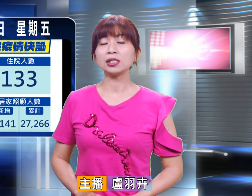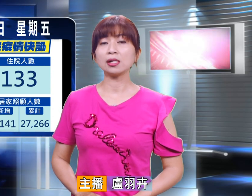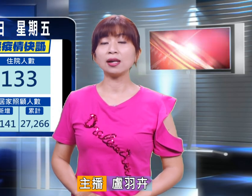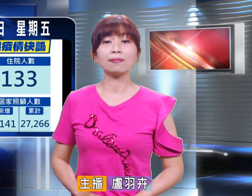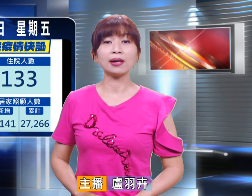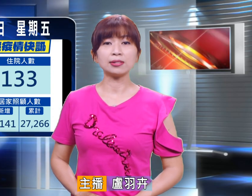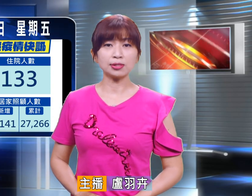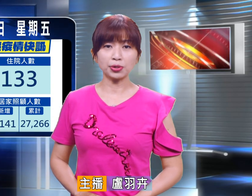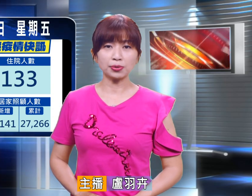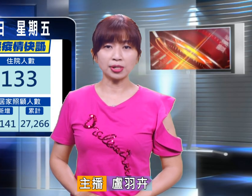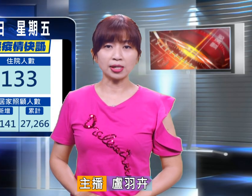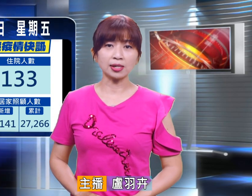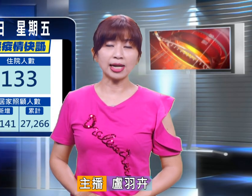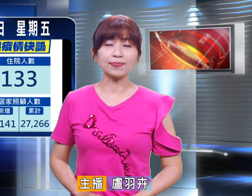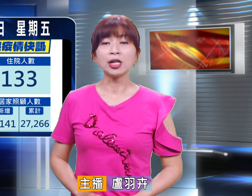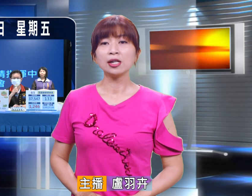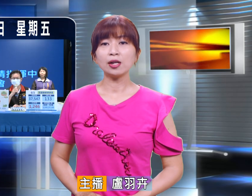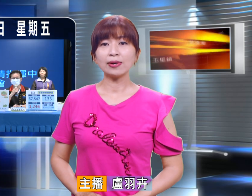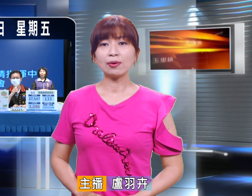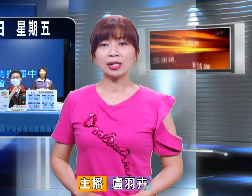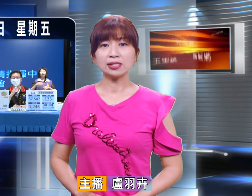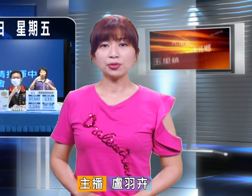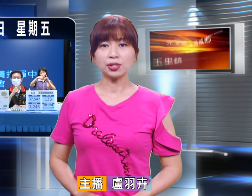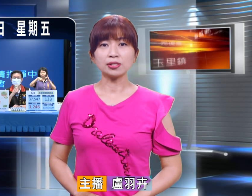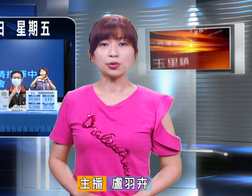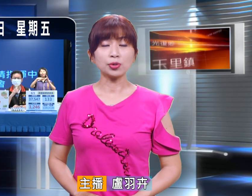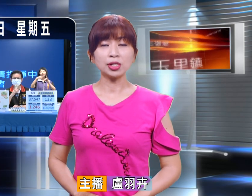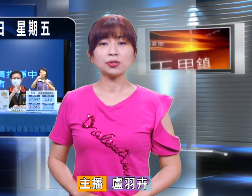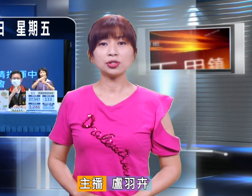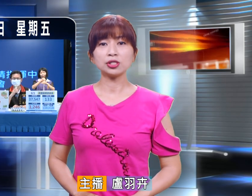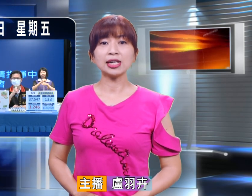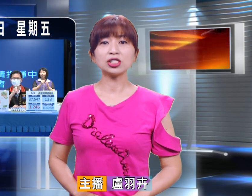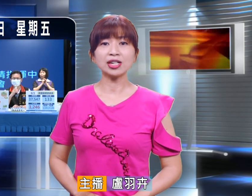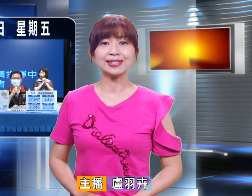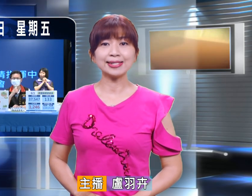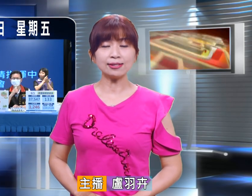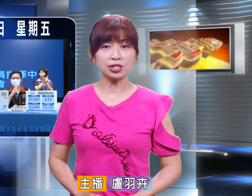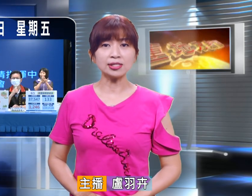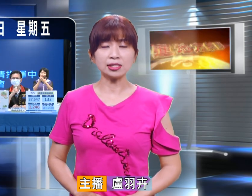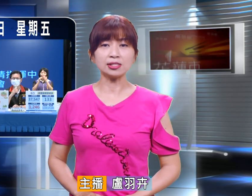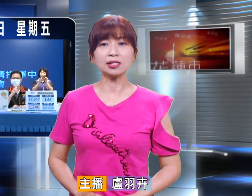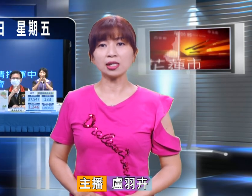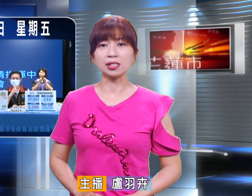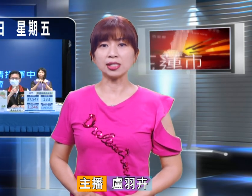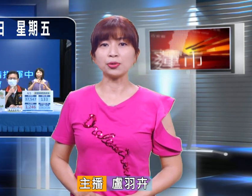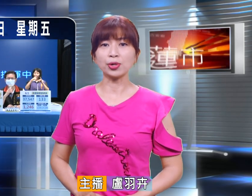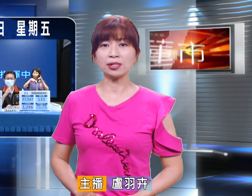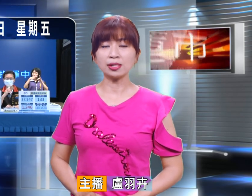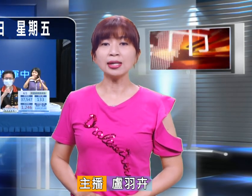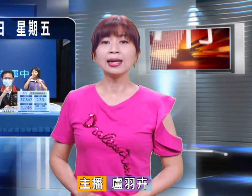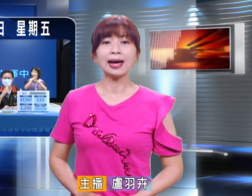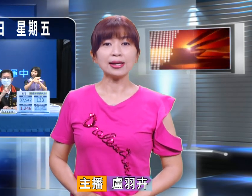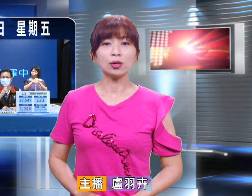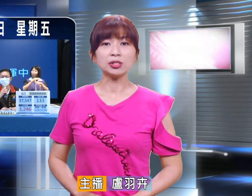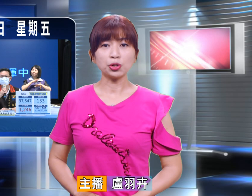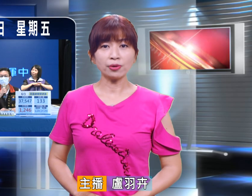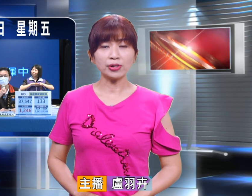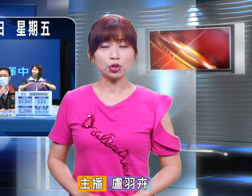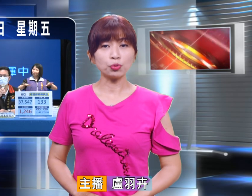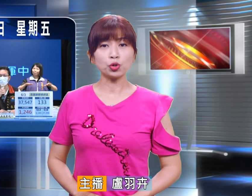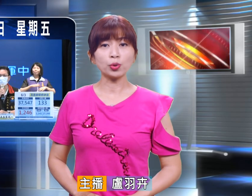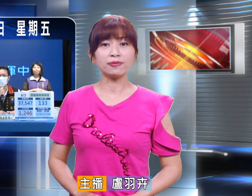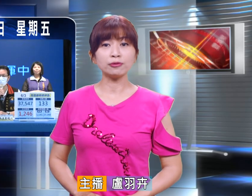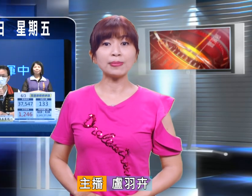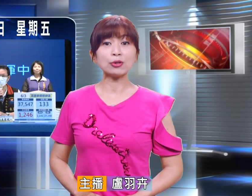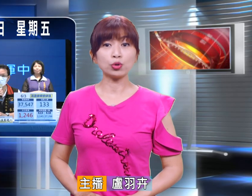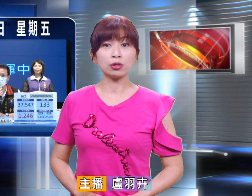的1246例的个案，另外花莲县确诊人数依旧是在上千人以上的可能原因，还有7月份